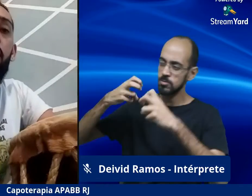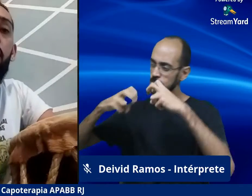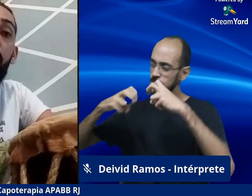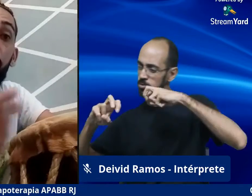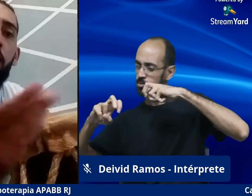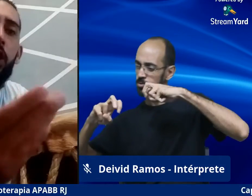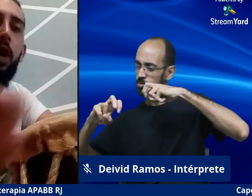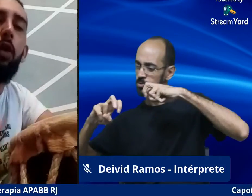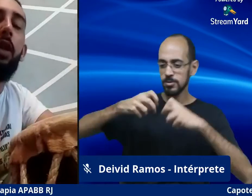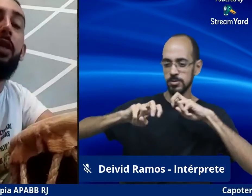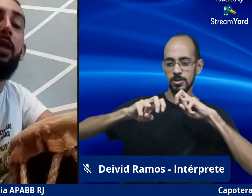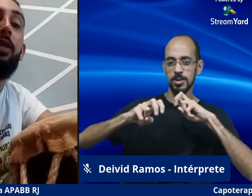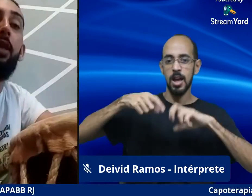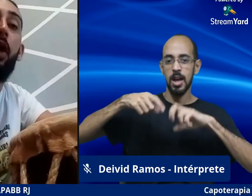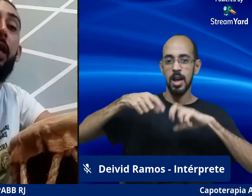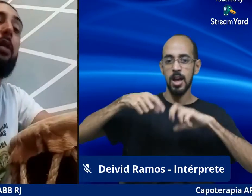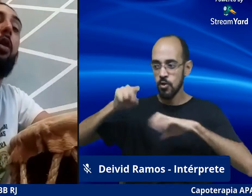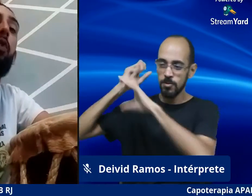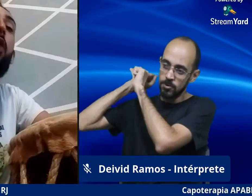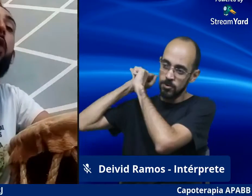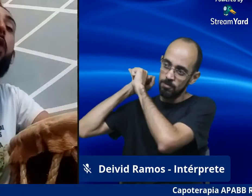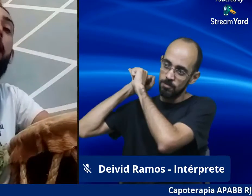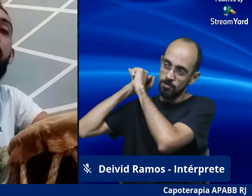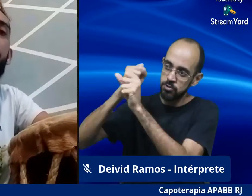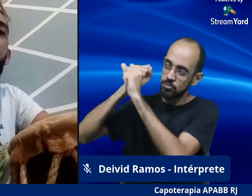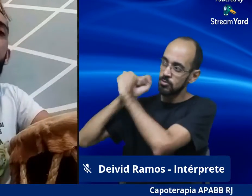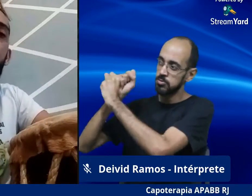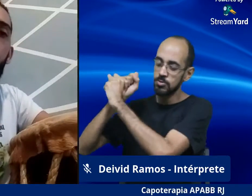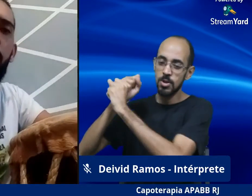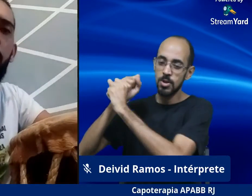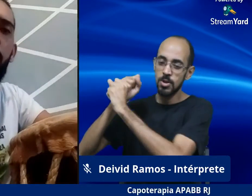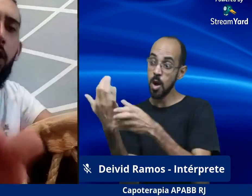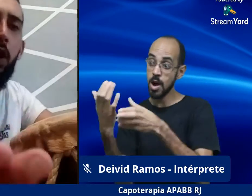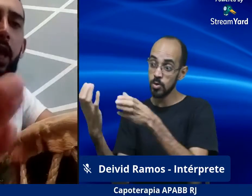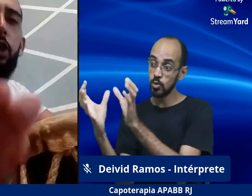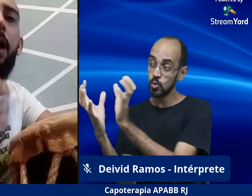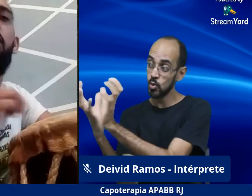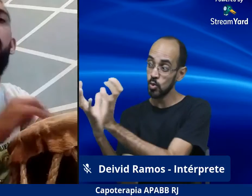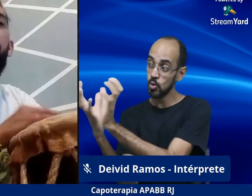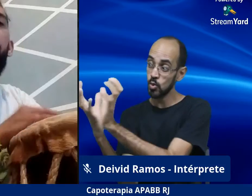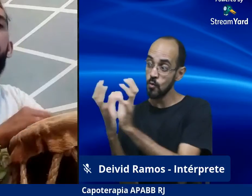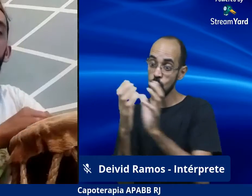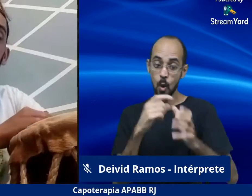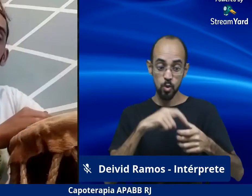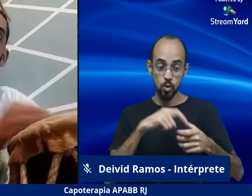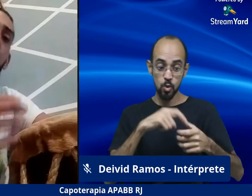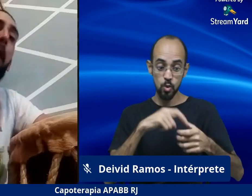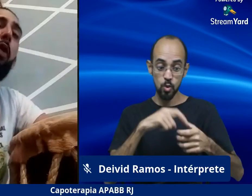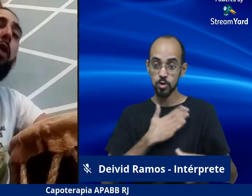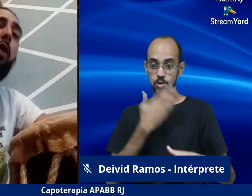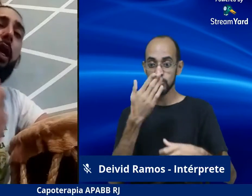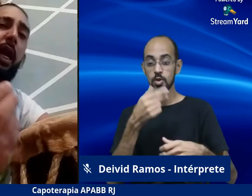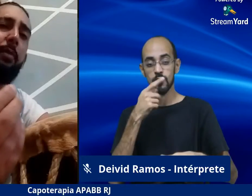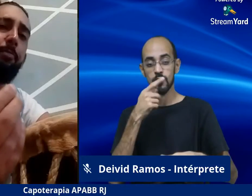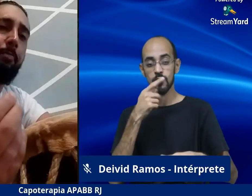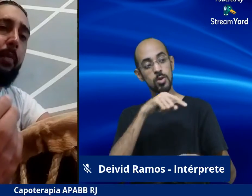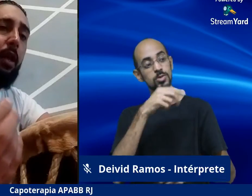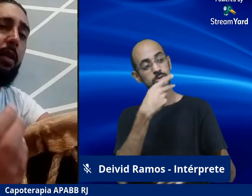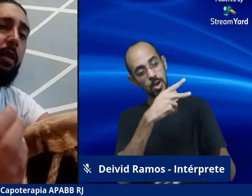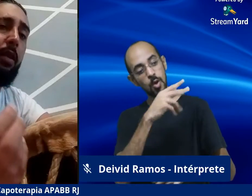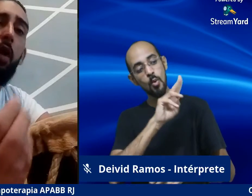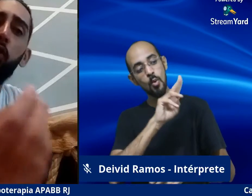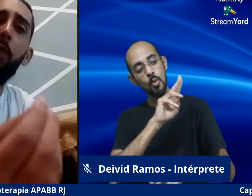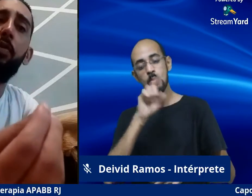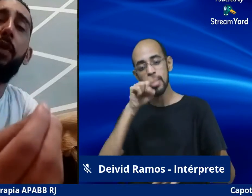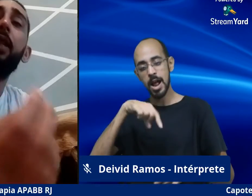voltou e viu o que tinha acontecido, agradeceu muito a ele e nomeou ele de Maculelê. Então, Maculelê,